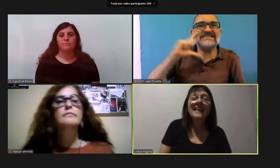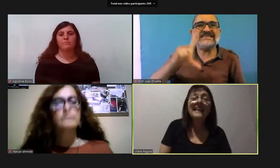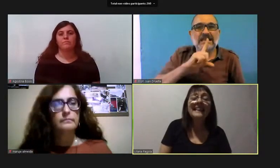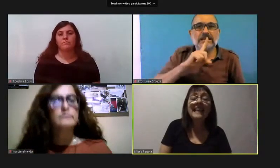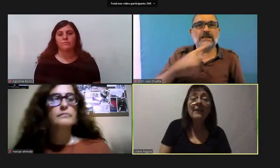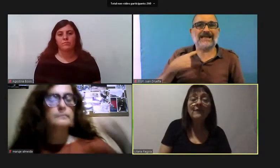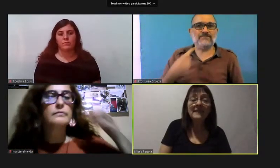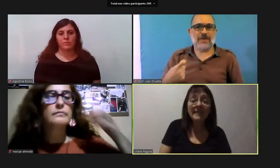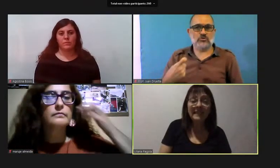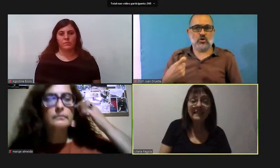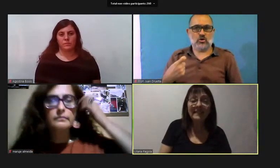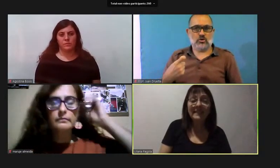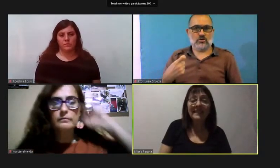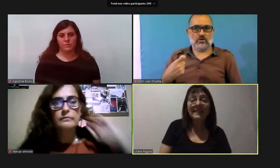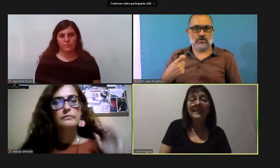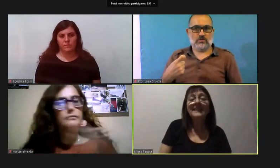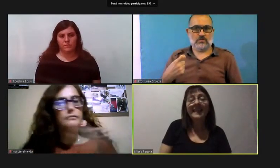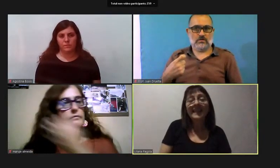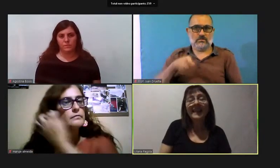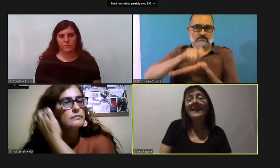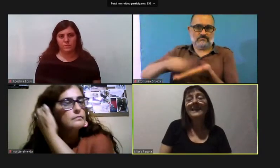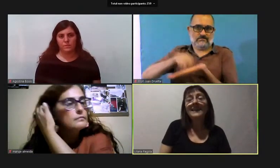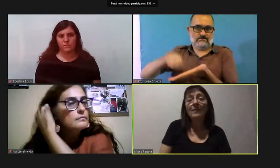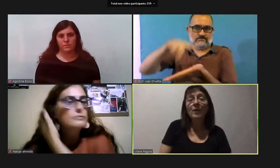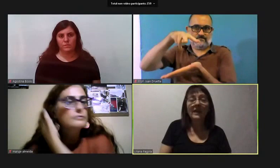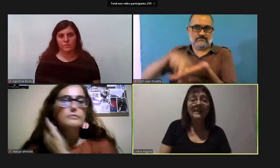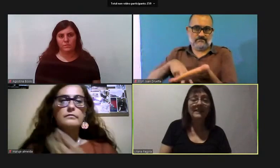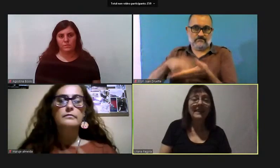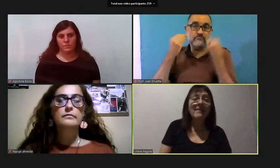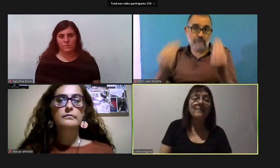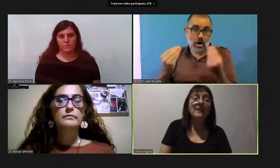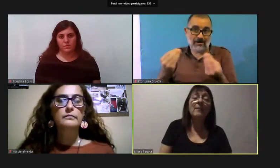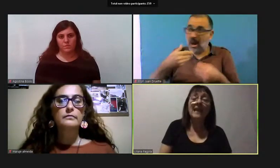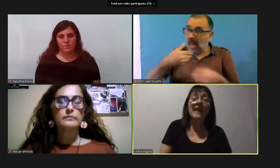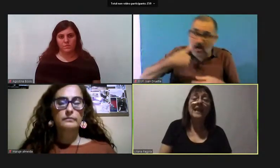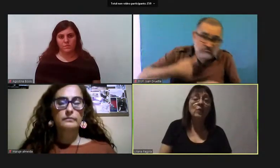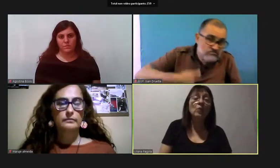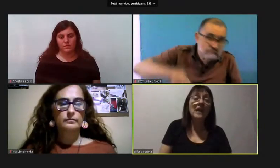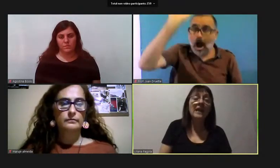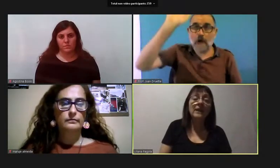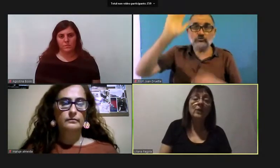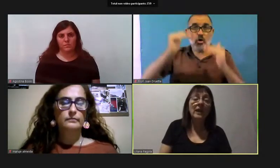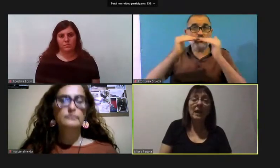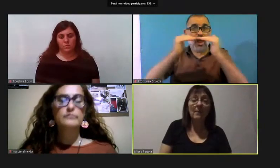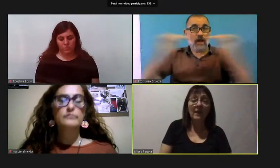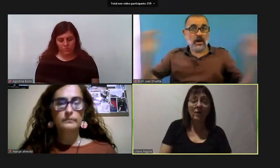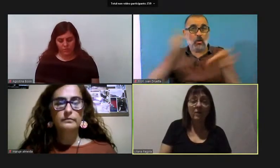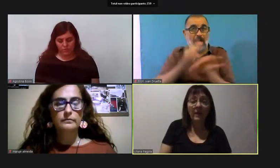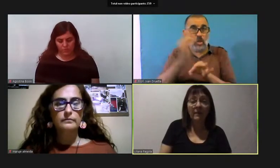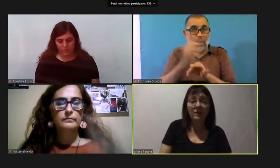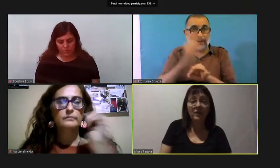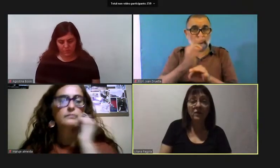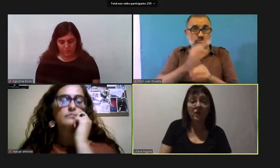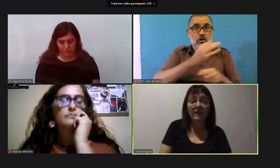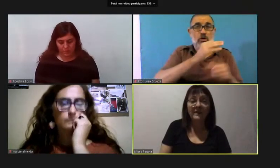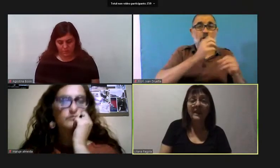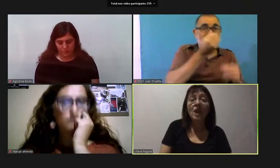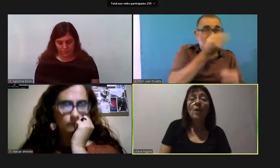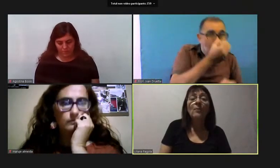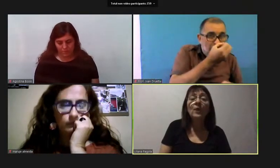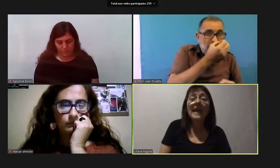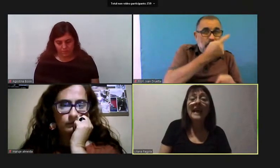Ese es el gran déficit de, digamos, de la lectura y la escritura en el español para las personas